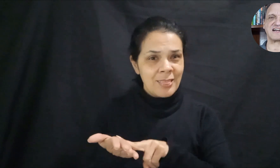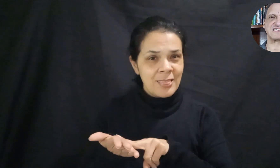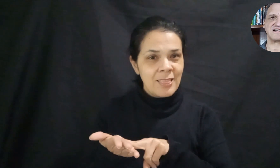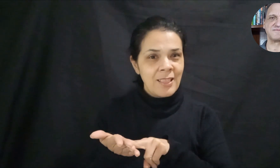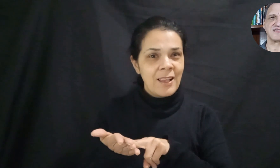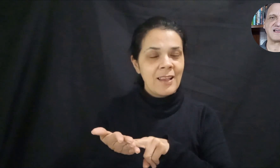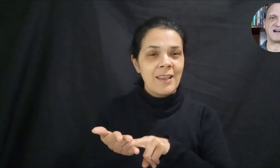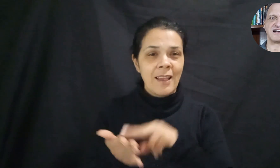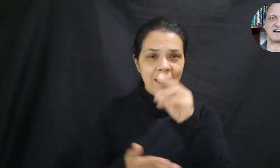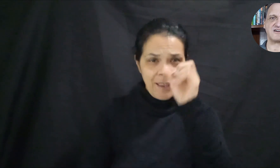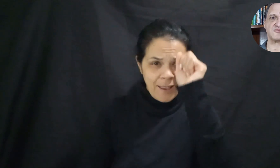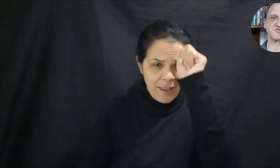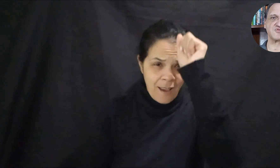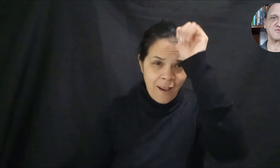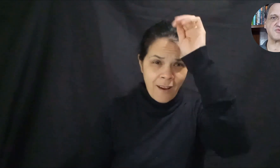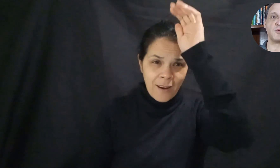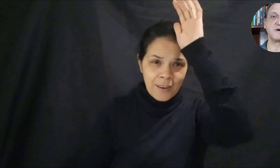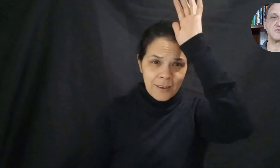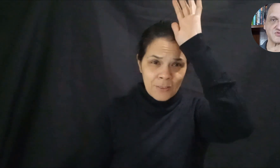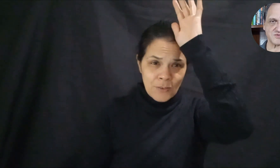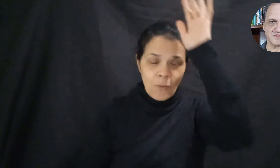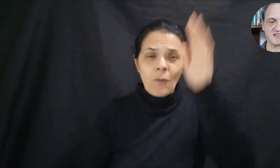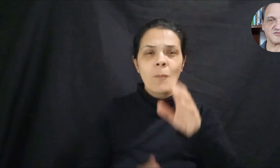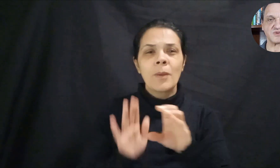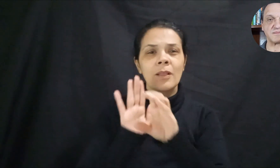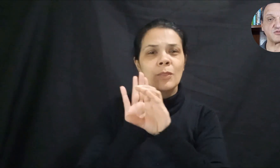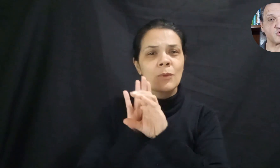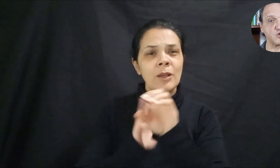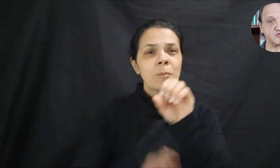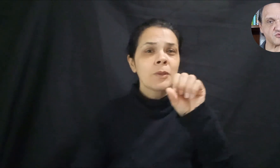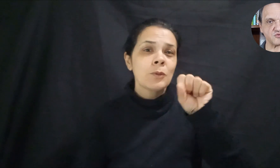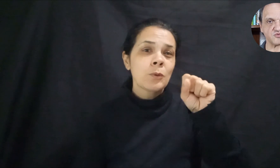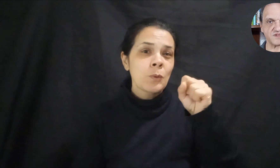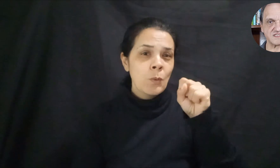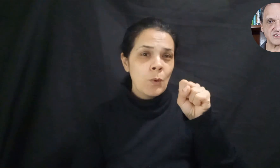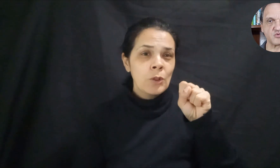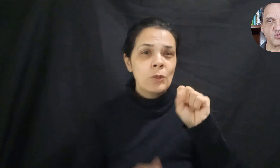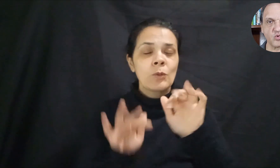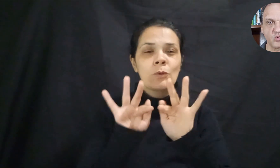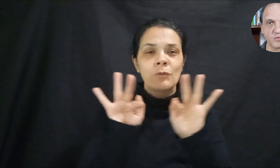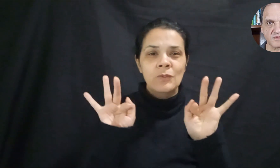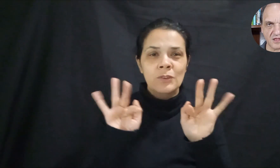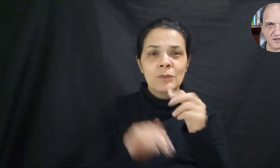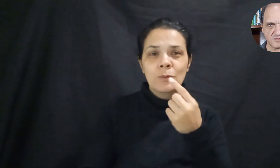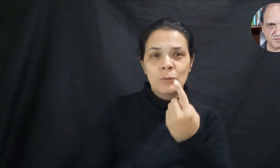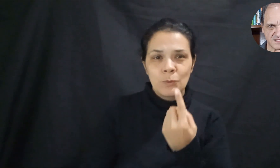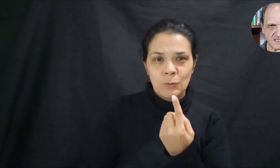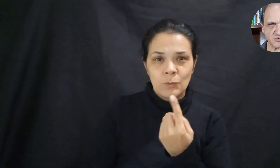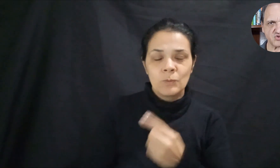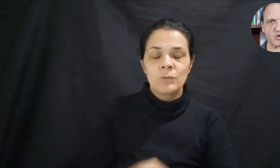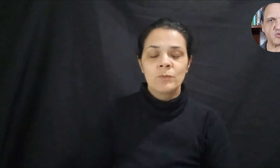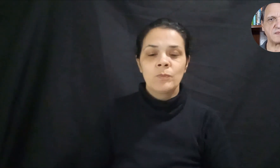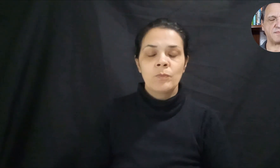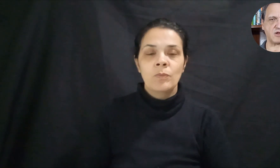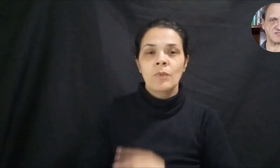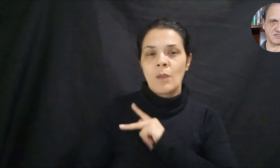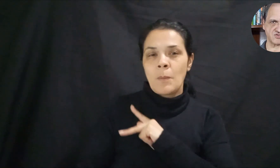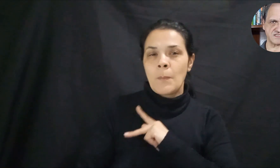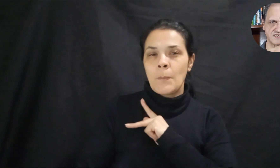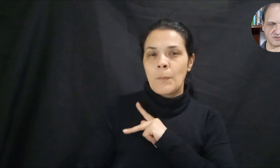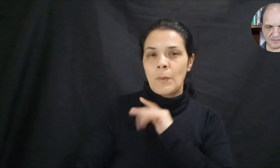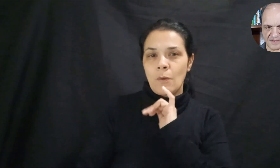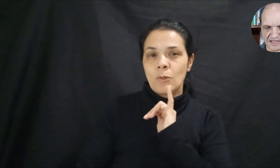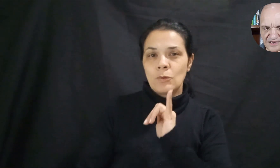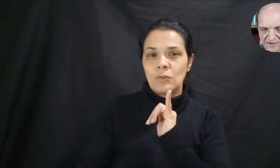na carta aos Romanos, no capítulo 8, no versículo 1. Percebam só o que Paulo está